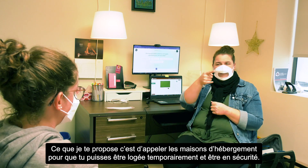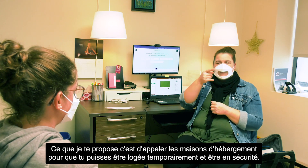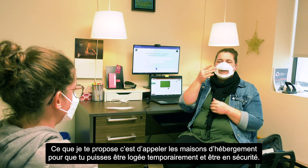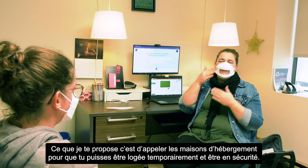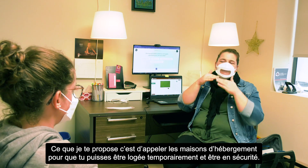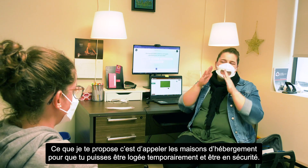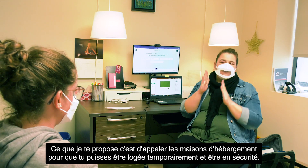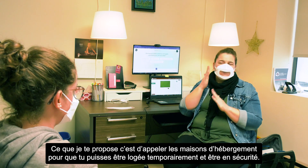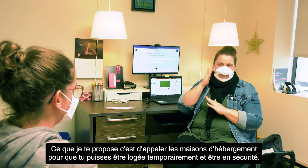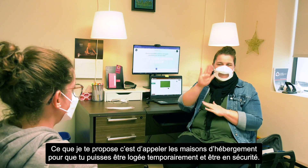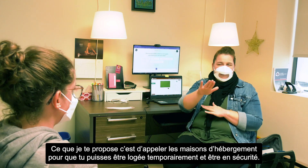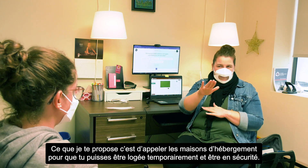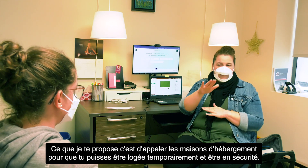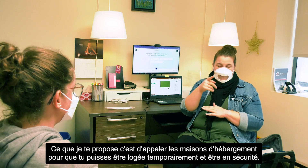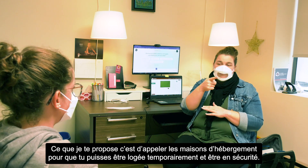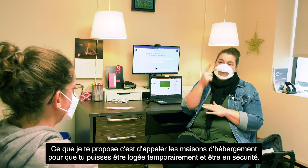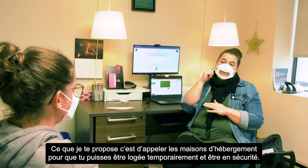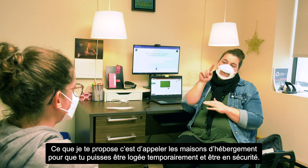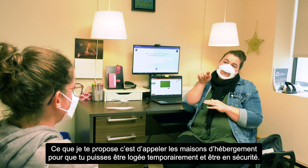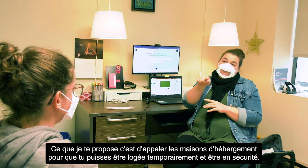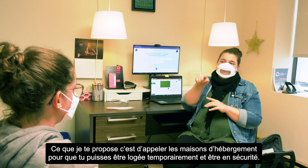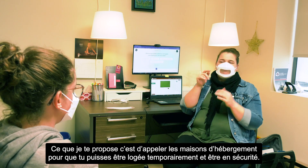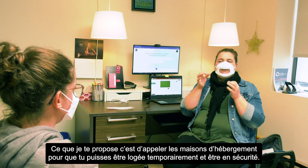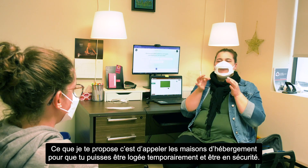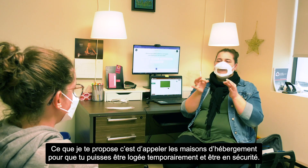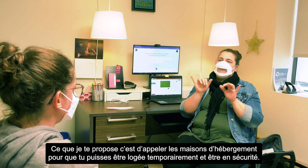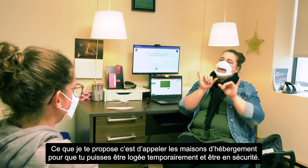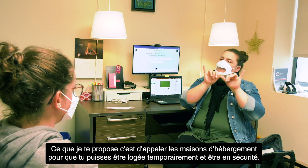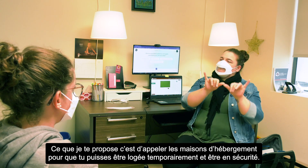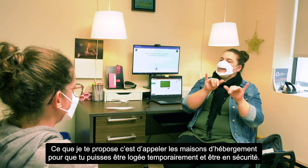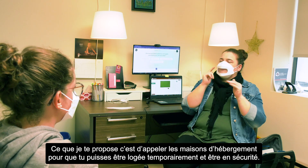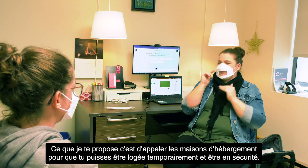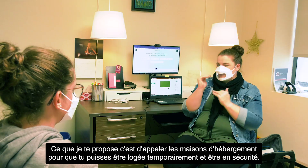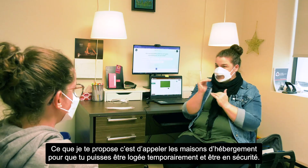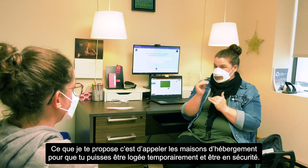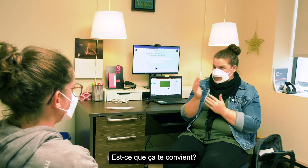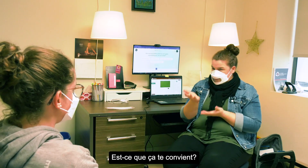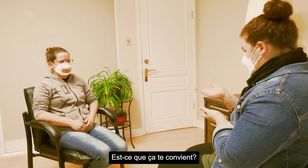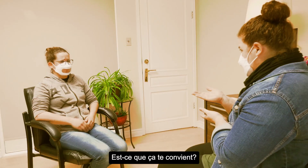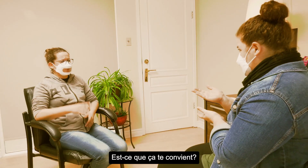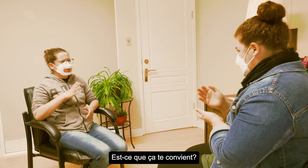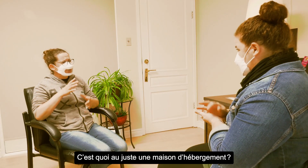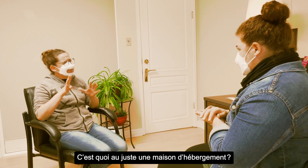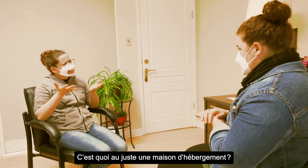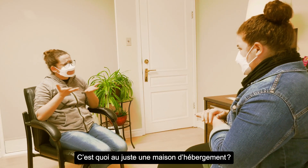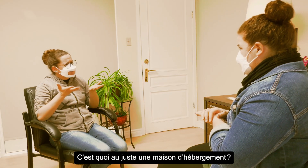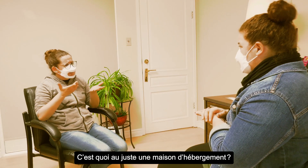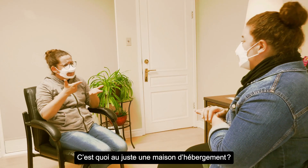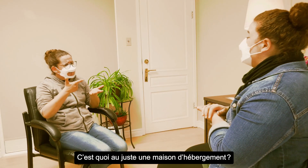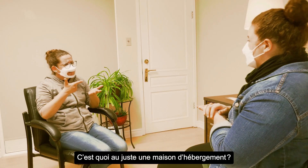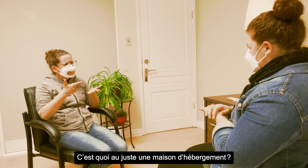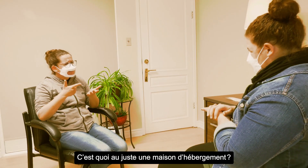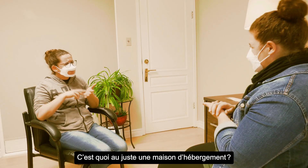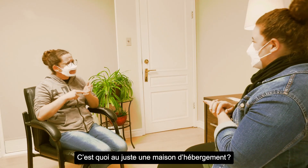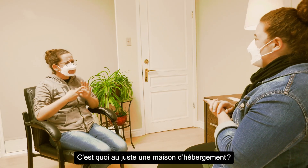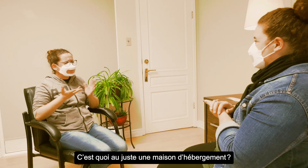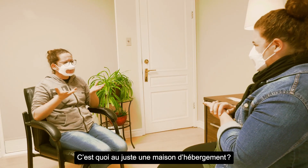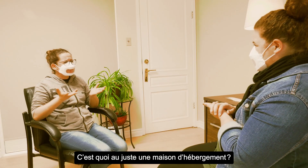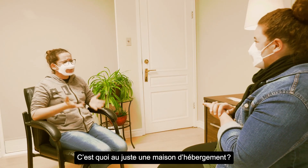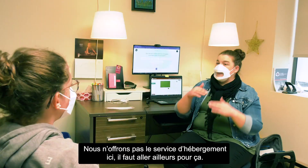que tu puisses être logé temporairement et être en sécurité. Ça te va? C'est quoi une maison d'hébergement? En fait,